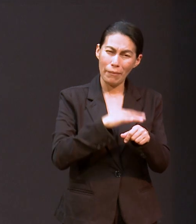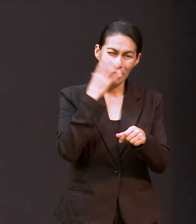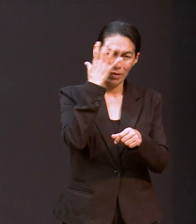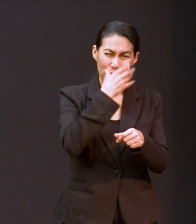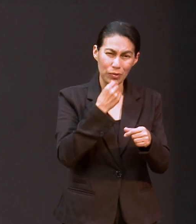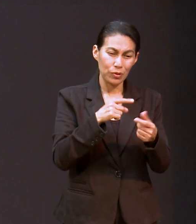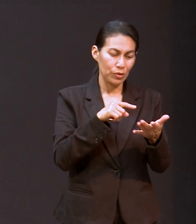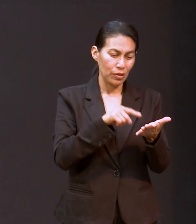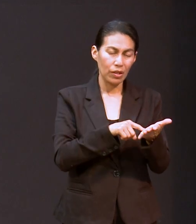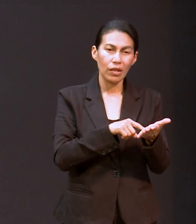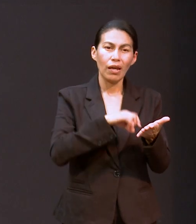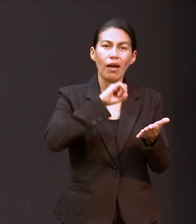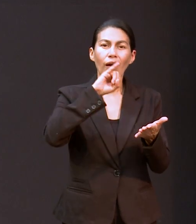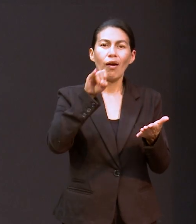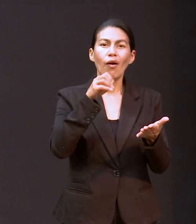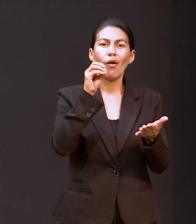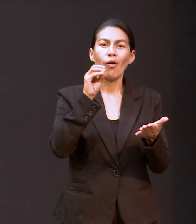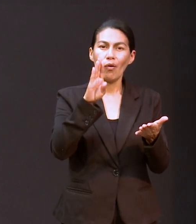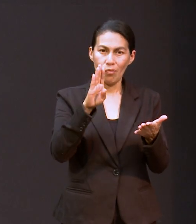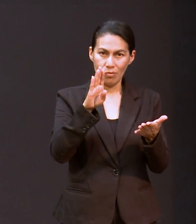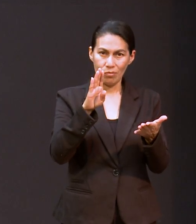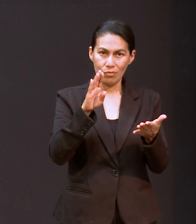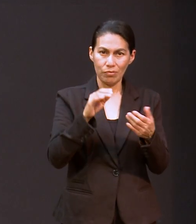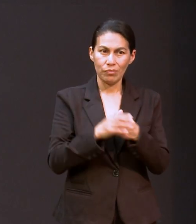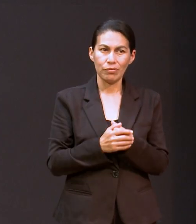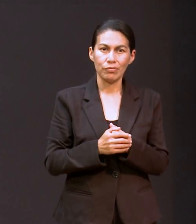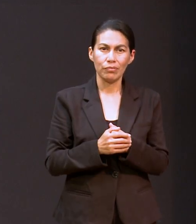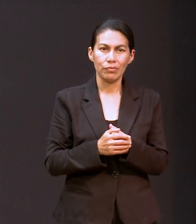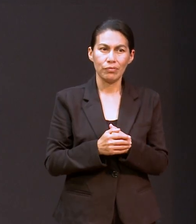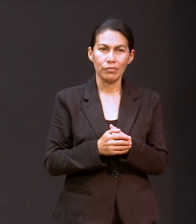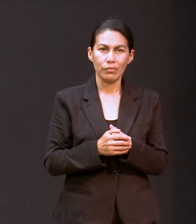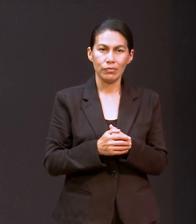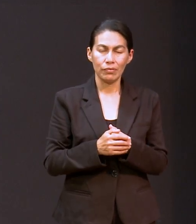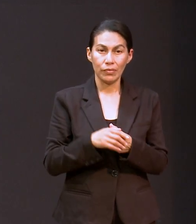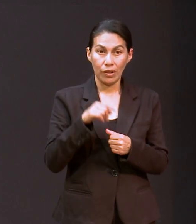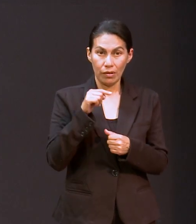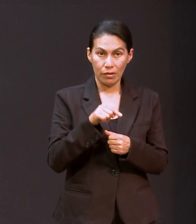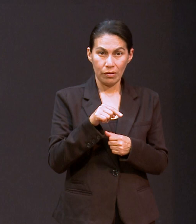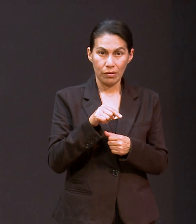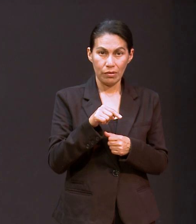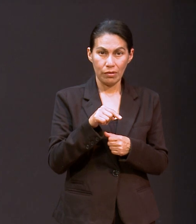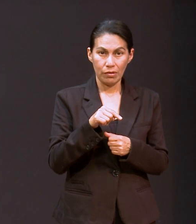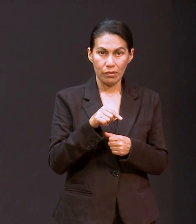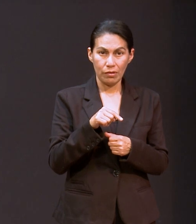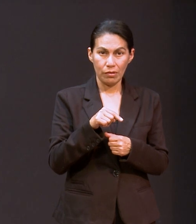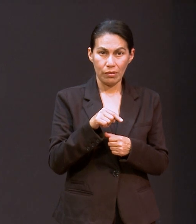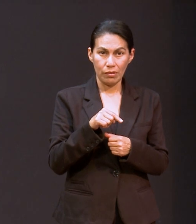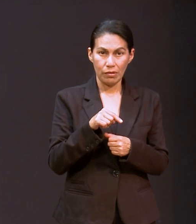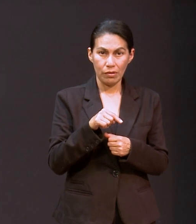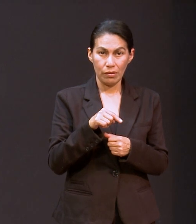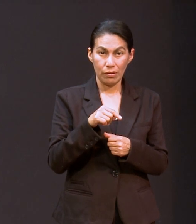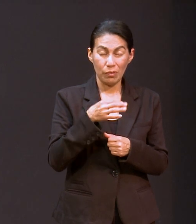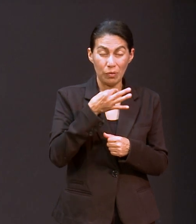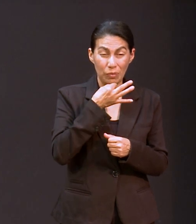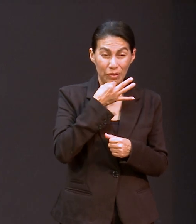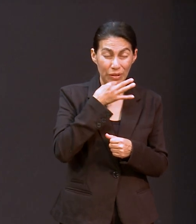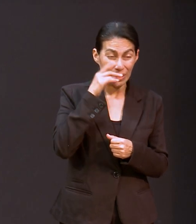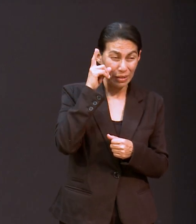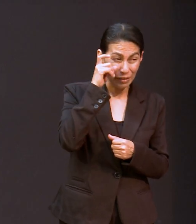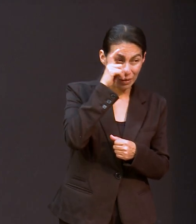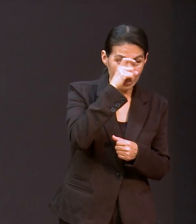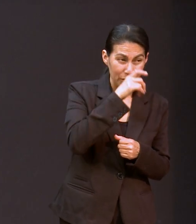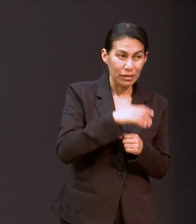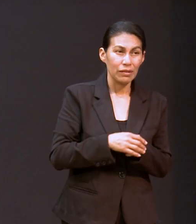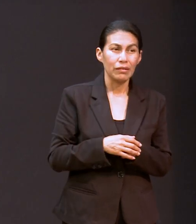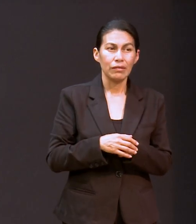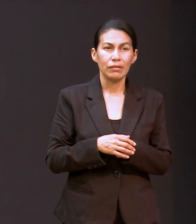y para mí es importante porque muchas veces tal vez que nuestros televidentes están pasando por un tiempo